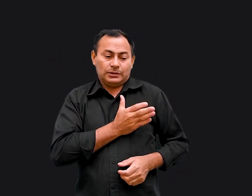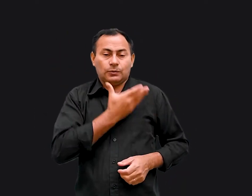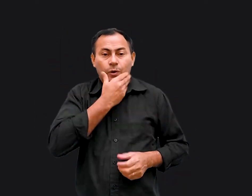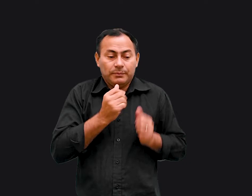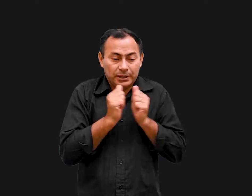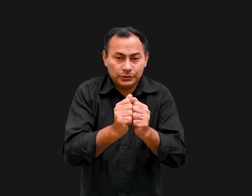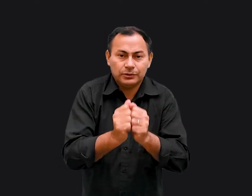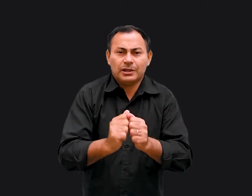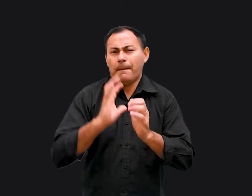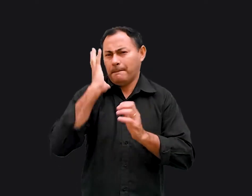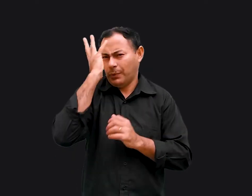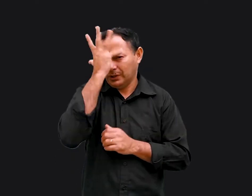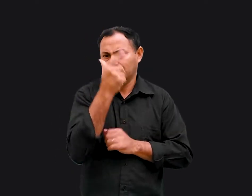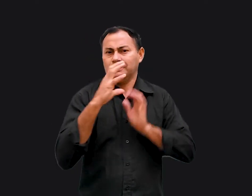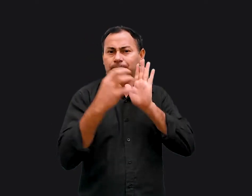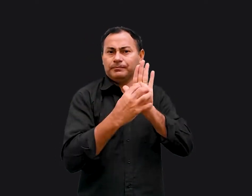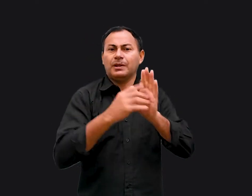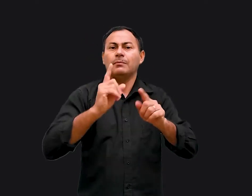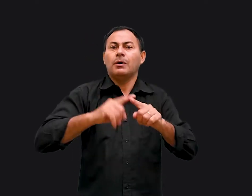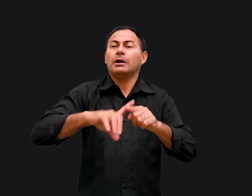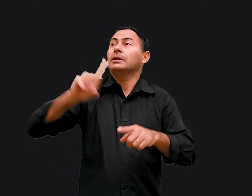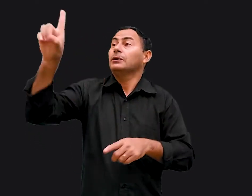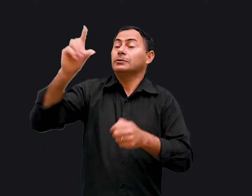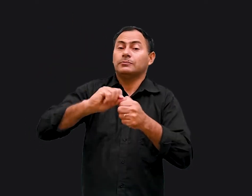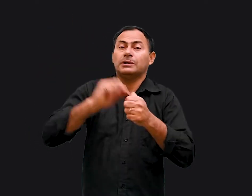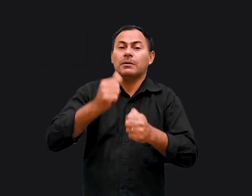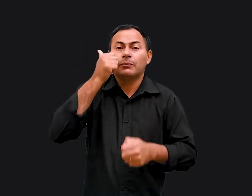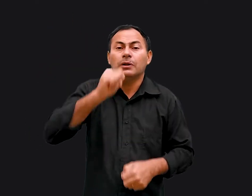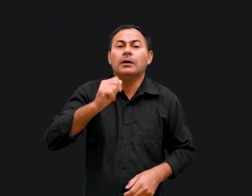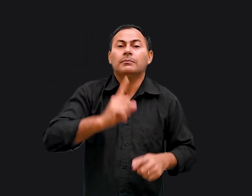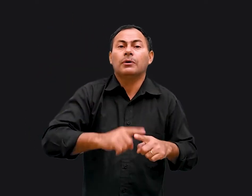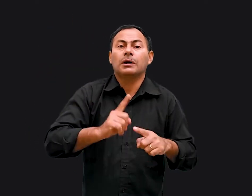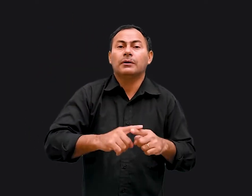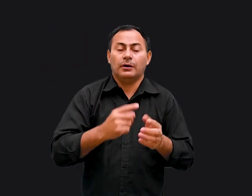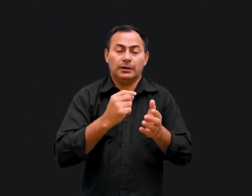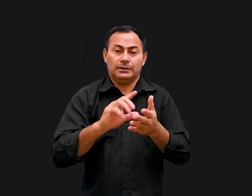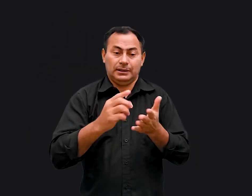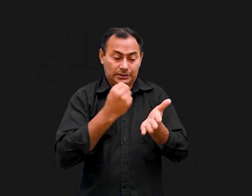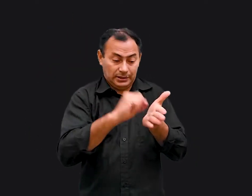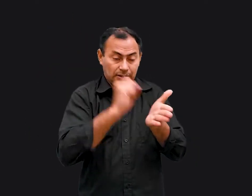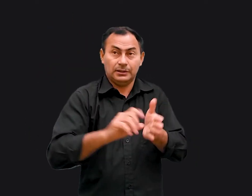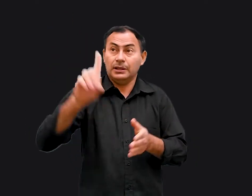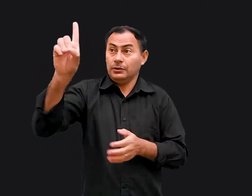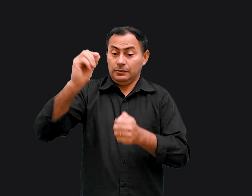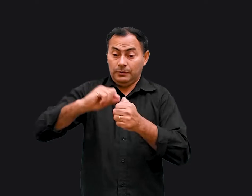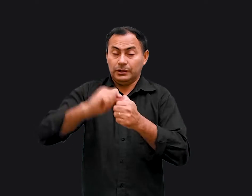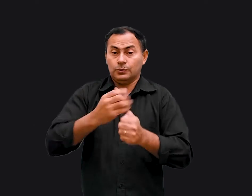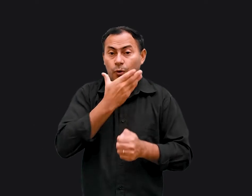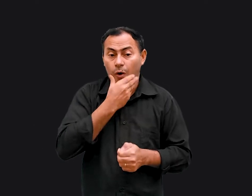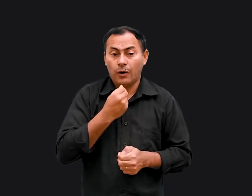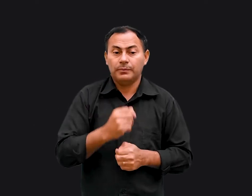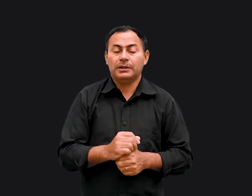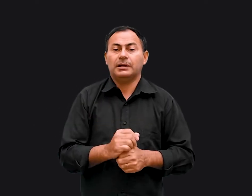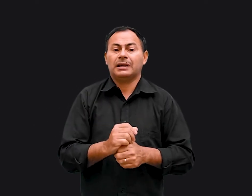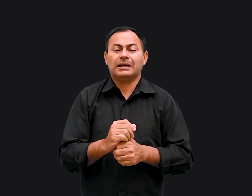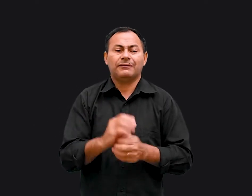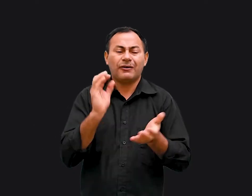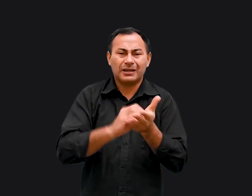simbolismo. Por que Deus criou a mulher? Está escrito que quando Deus criou o homem estava incompleto. Mesmo sendo